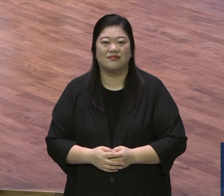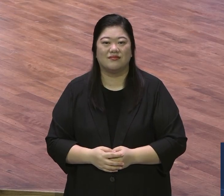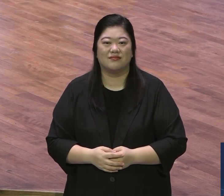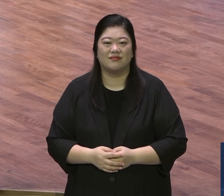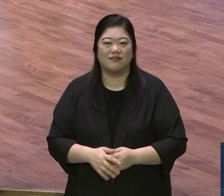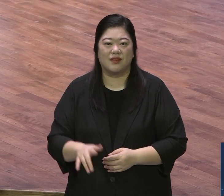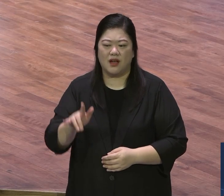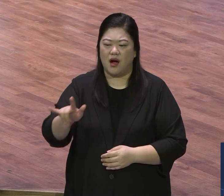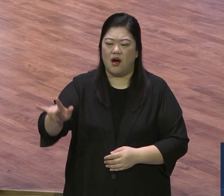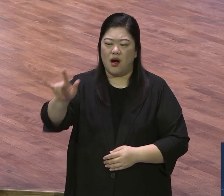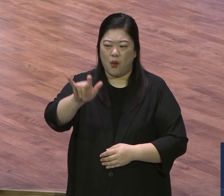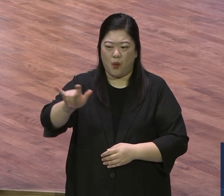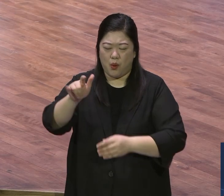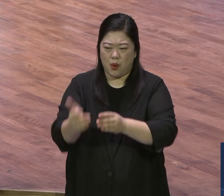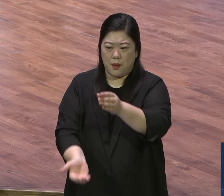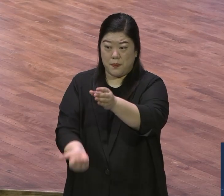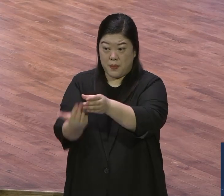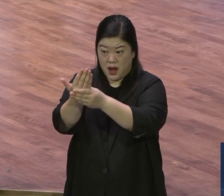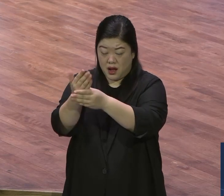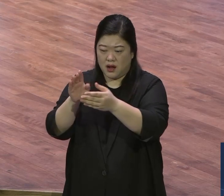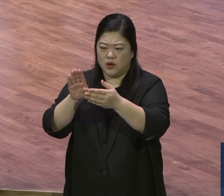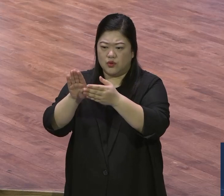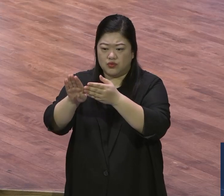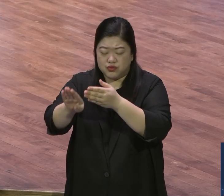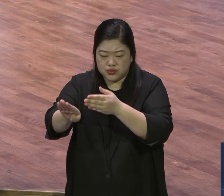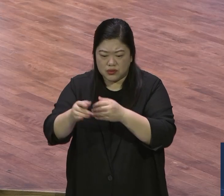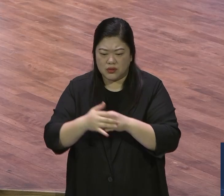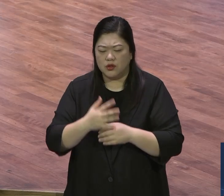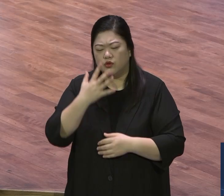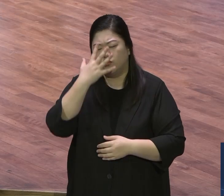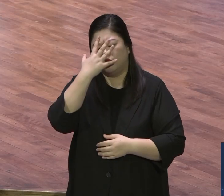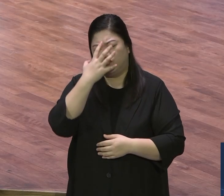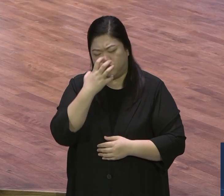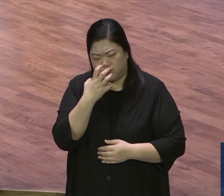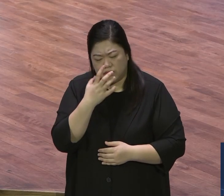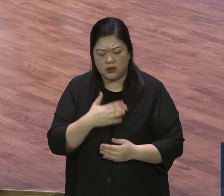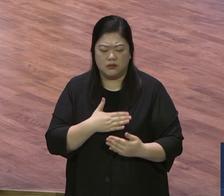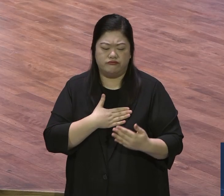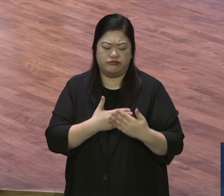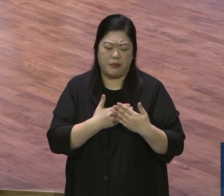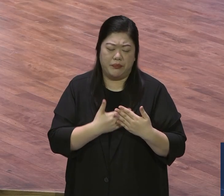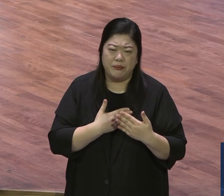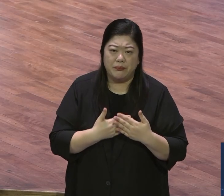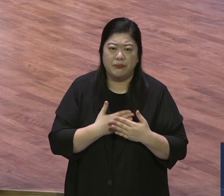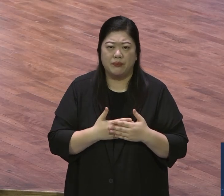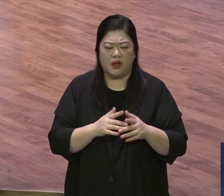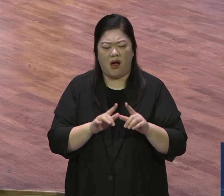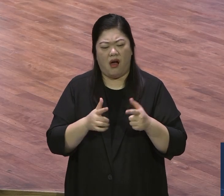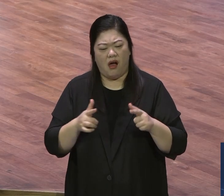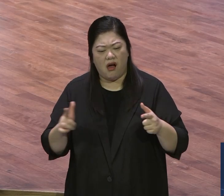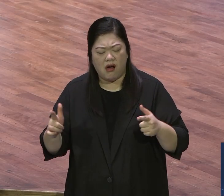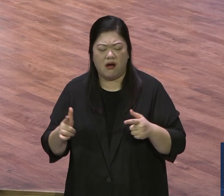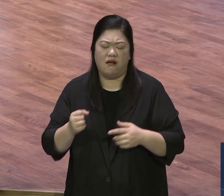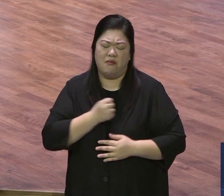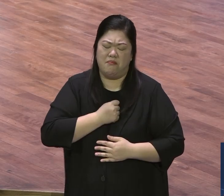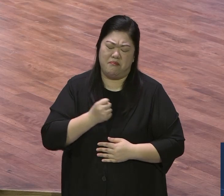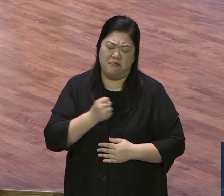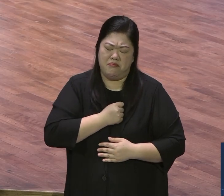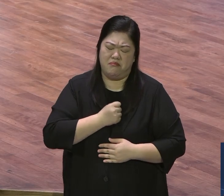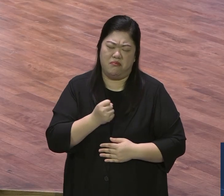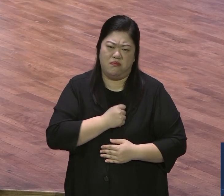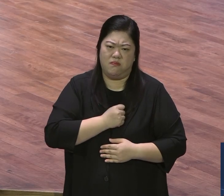일상생활의 제약이 커지면서 우울감, 불안감 이것들을 많이 호소를 하는데